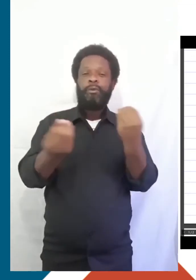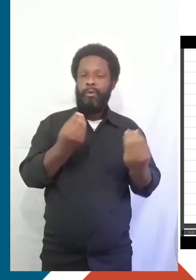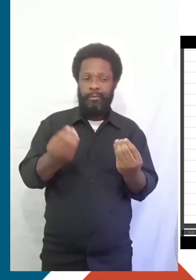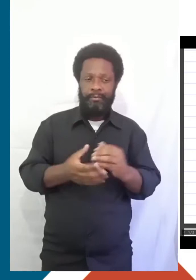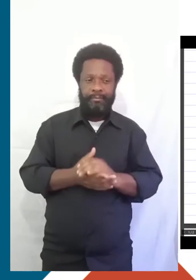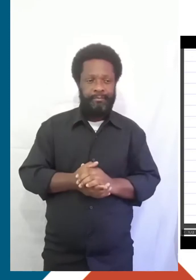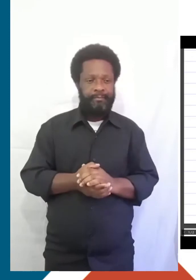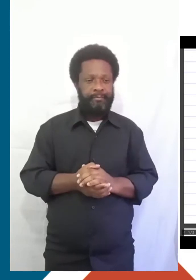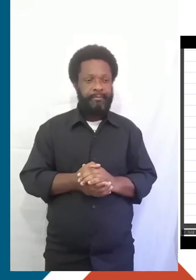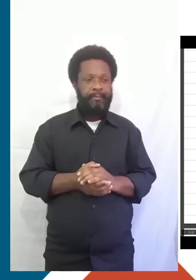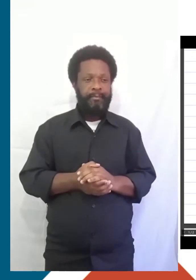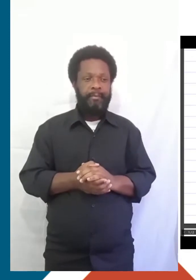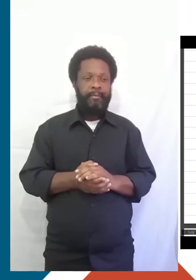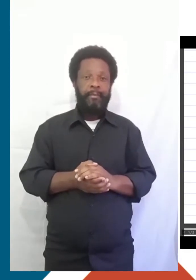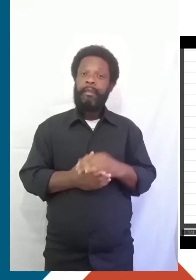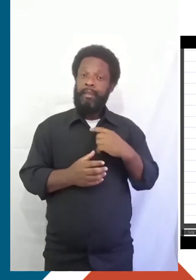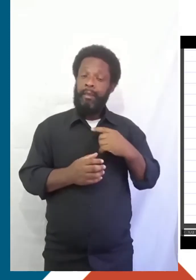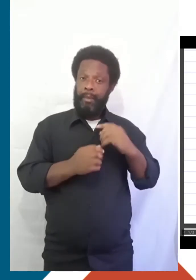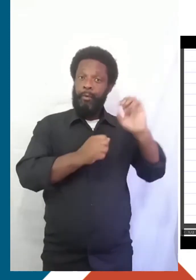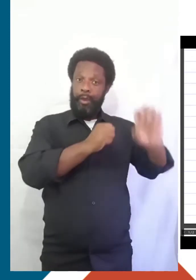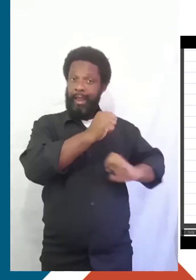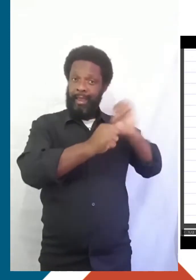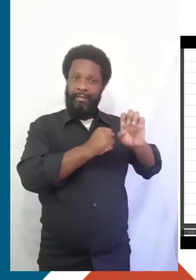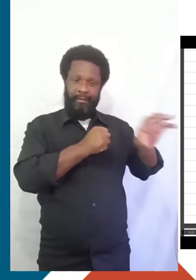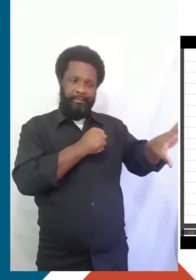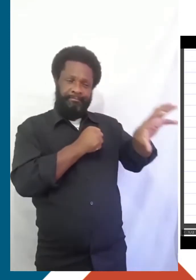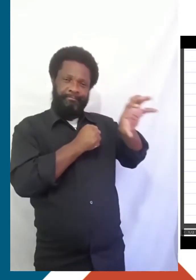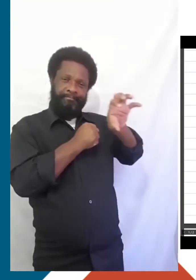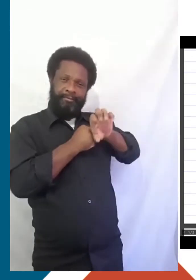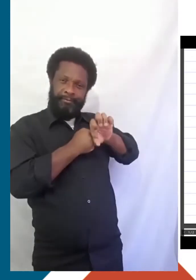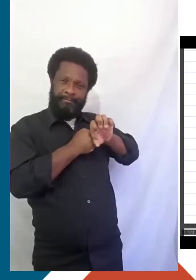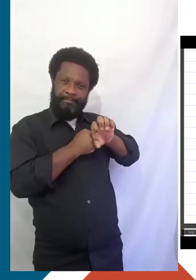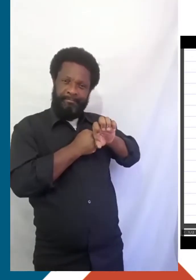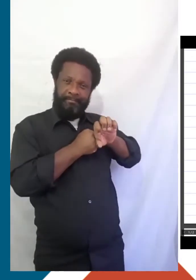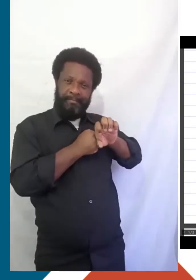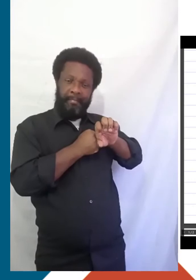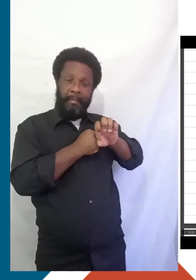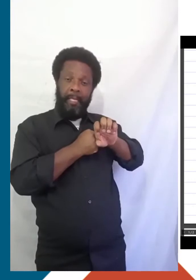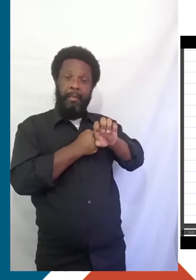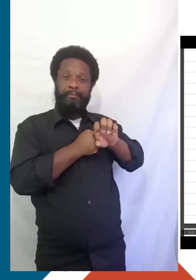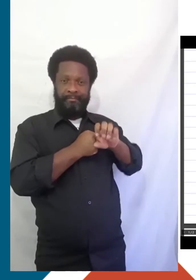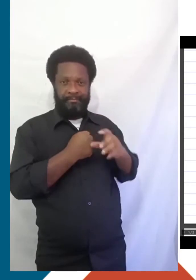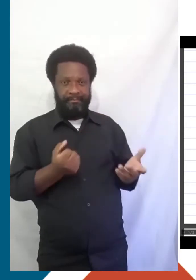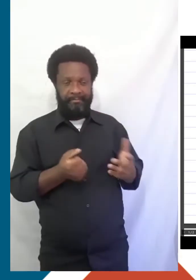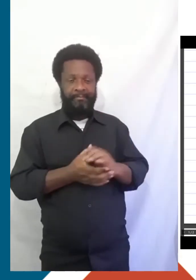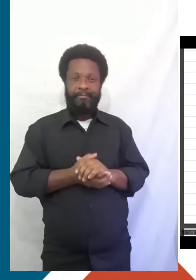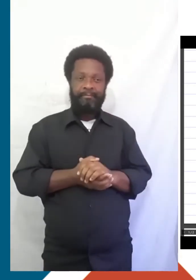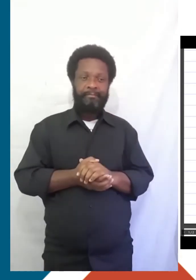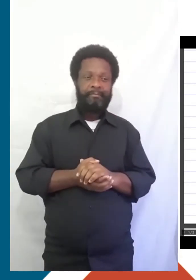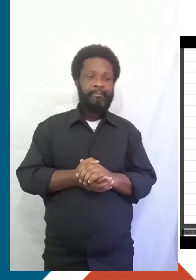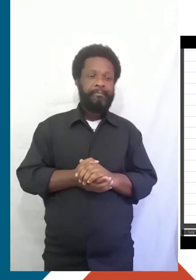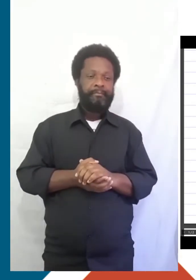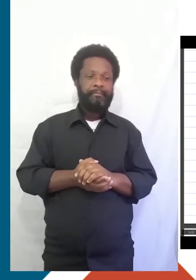Então, ele vai o quê? Atrair os elétrons da outra molécula